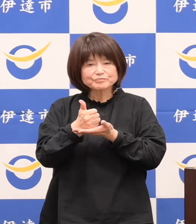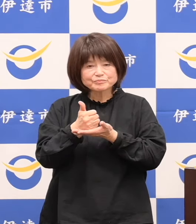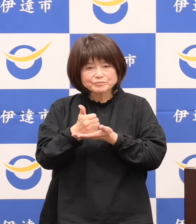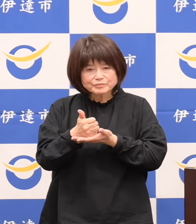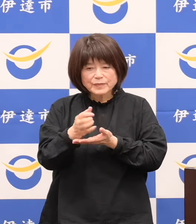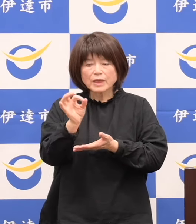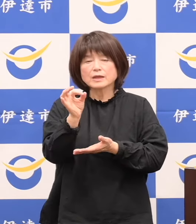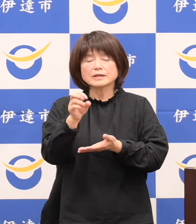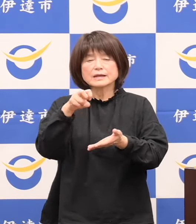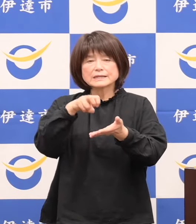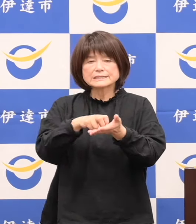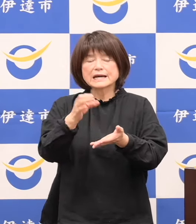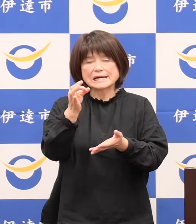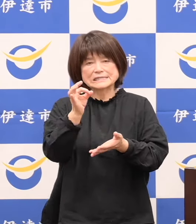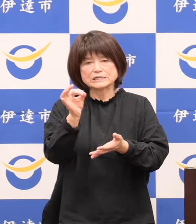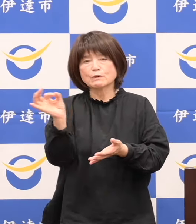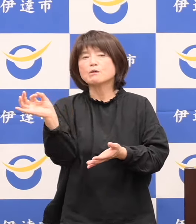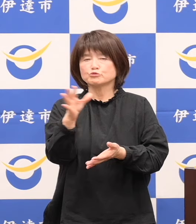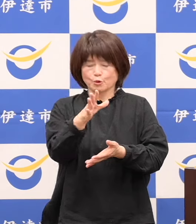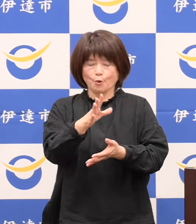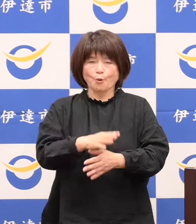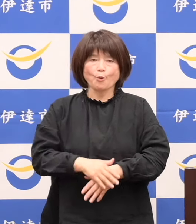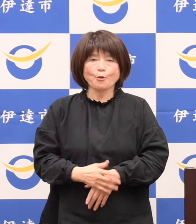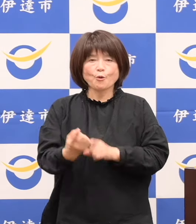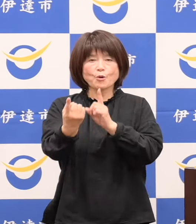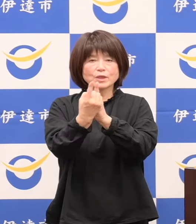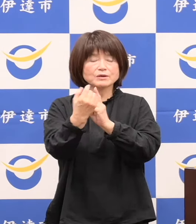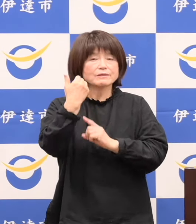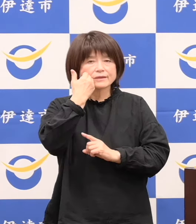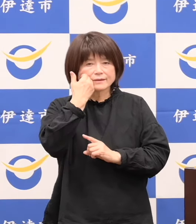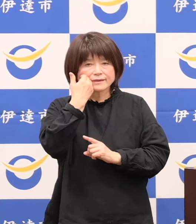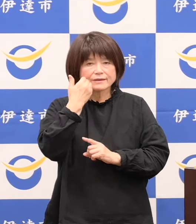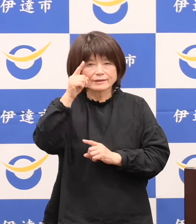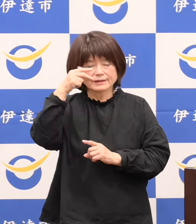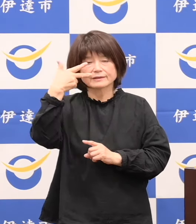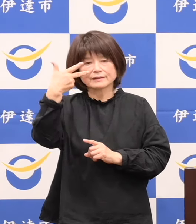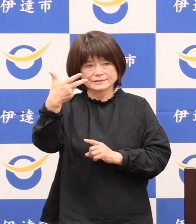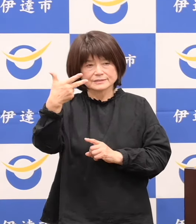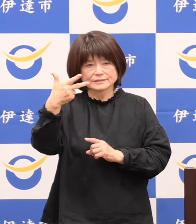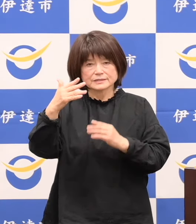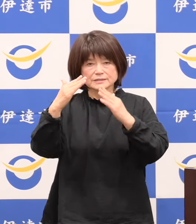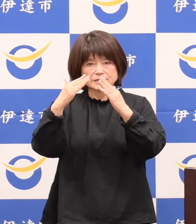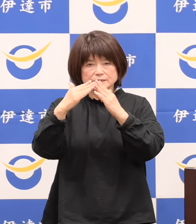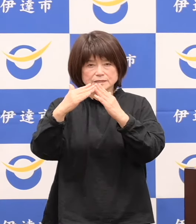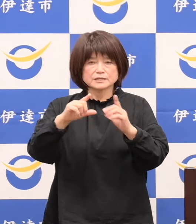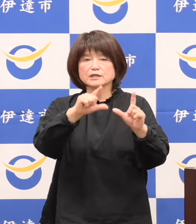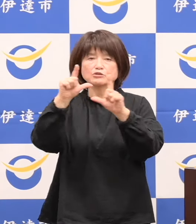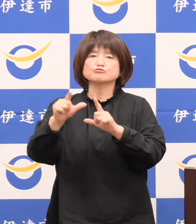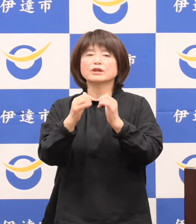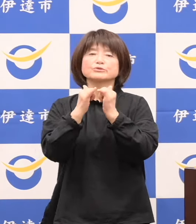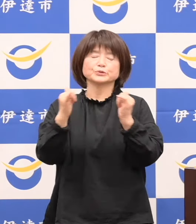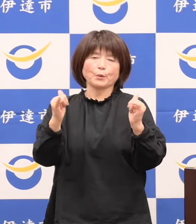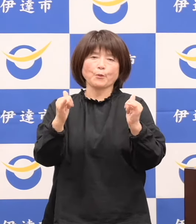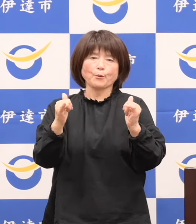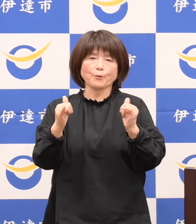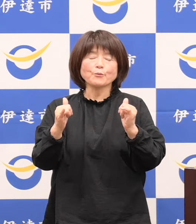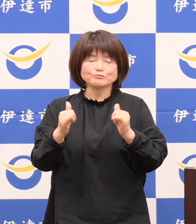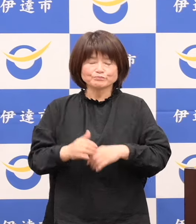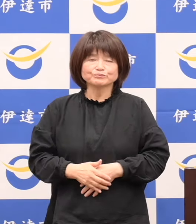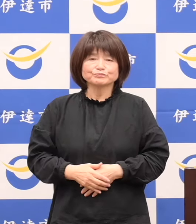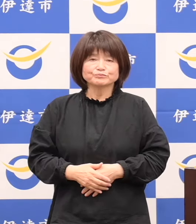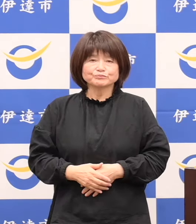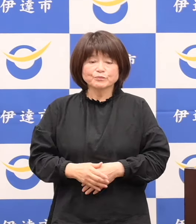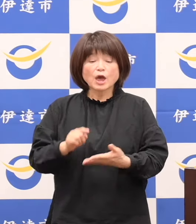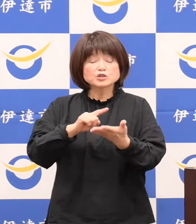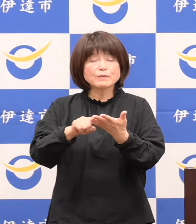でございます。対象としましては伊達市に住所を有する方、持ち物としまして